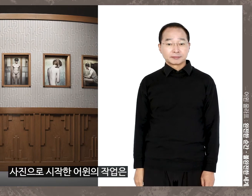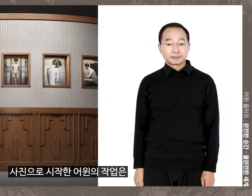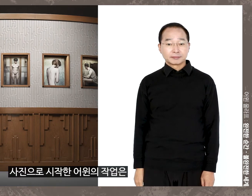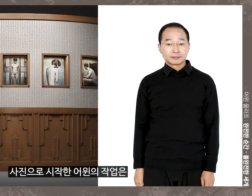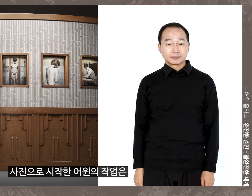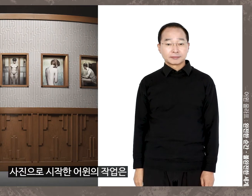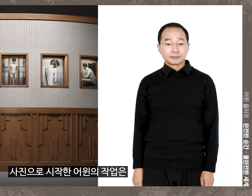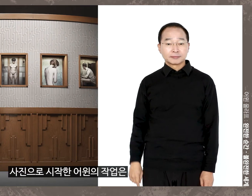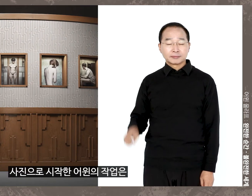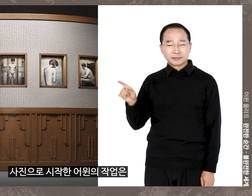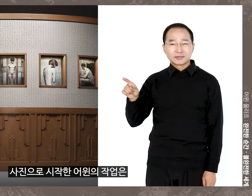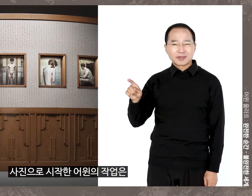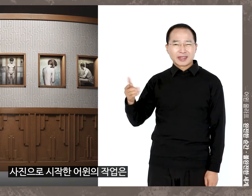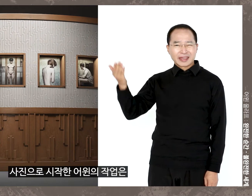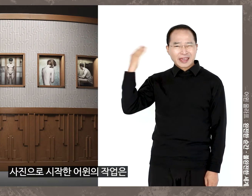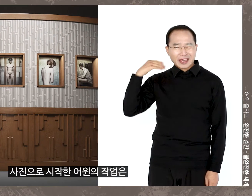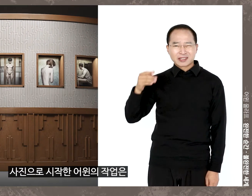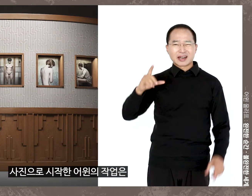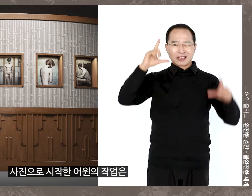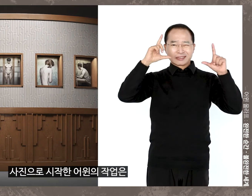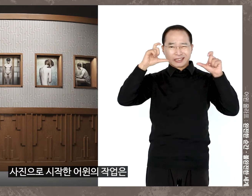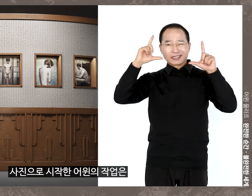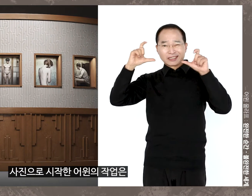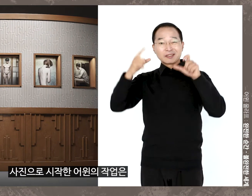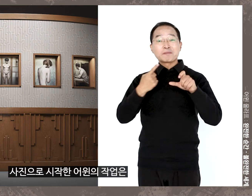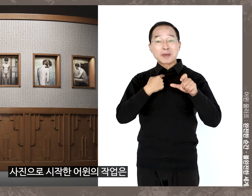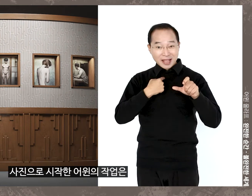사진으로 시작한 어윈의 작업은